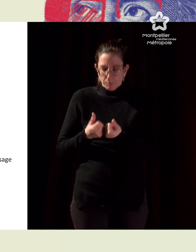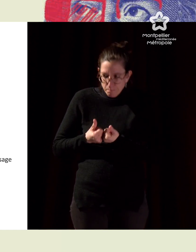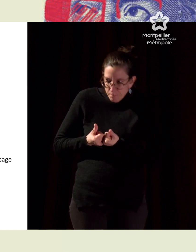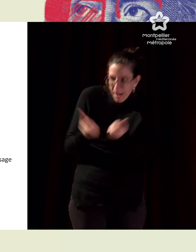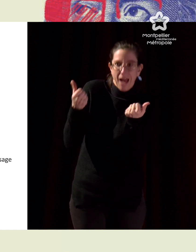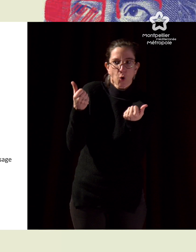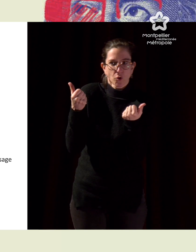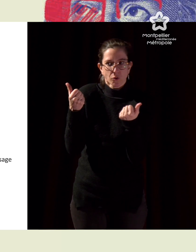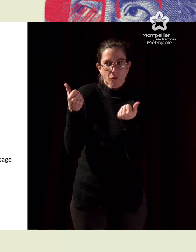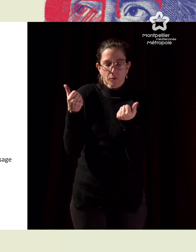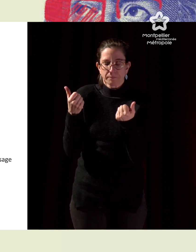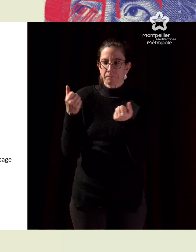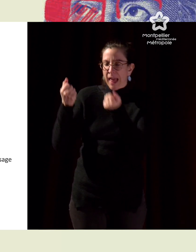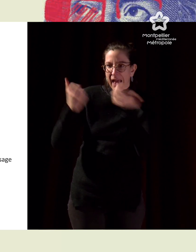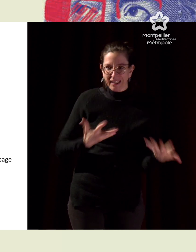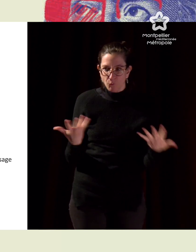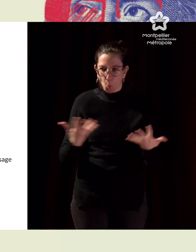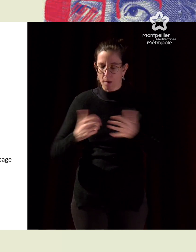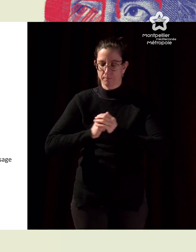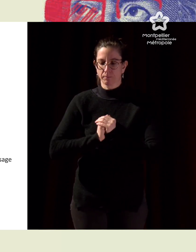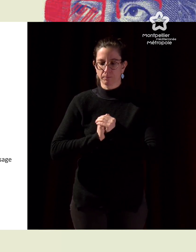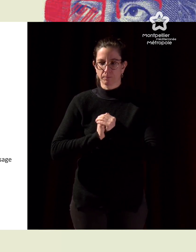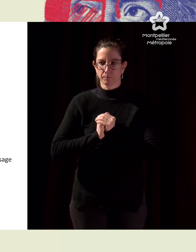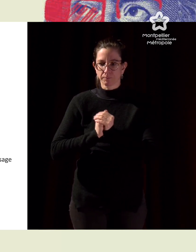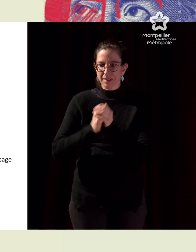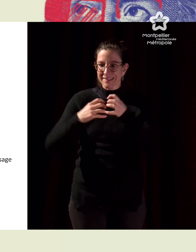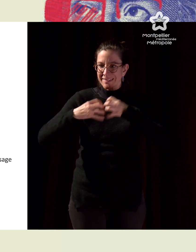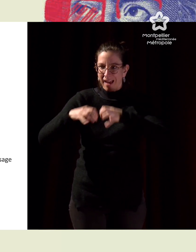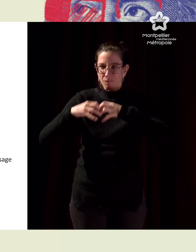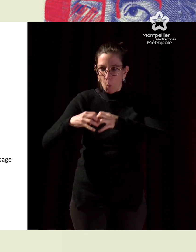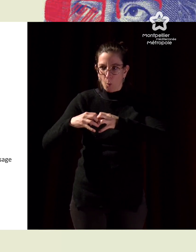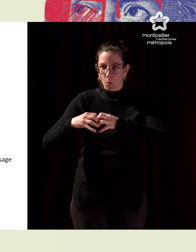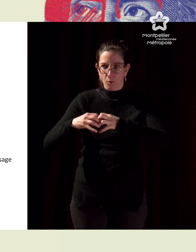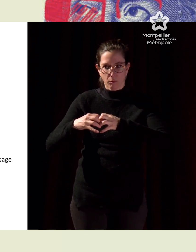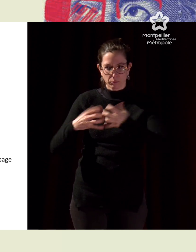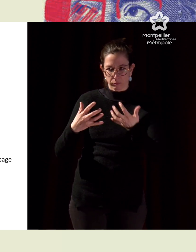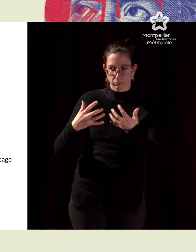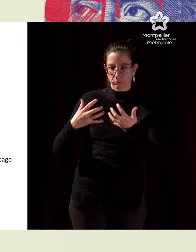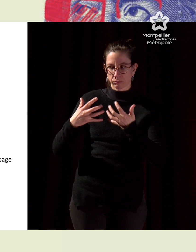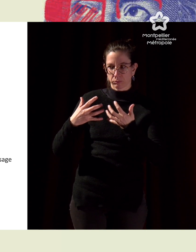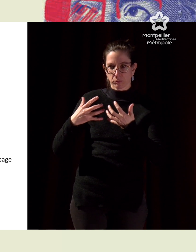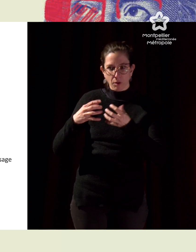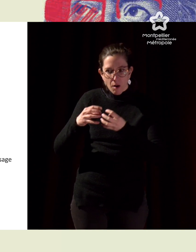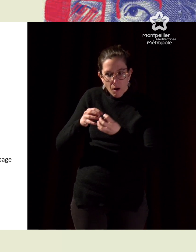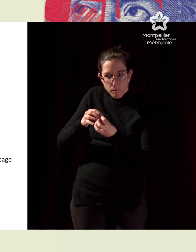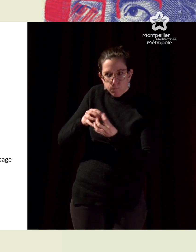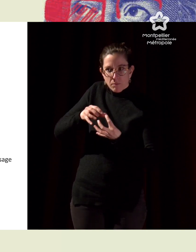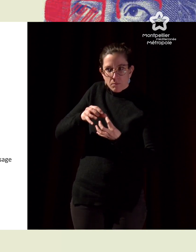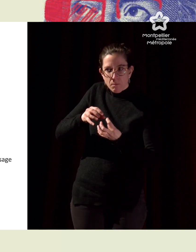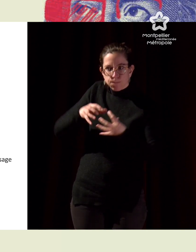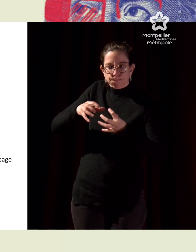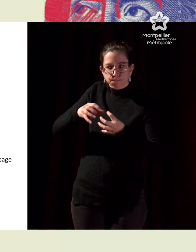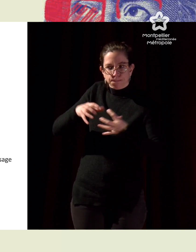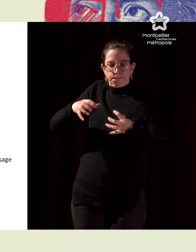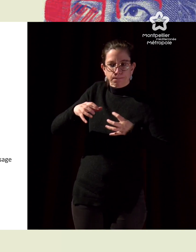fait que le cerveau augmente de taille au fur et à mesure de la lignée humaine. Il augmente au fur et à